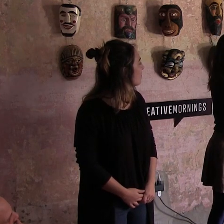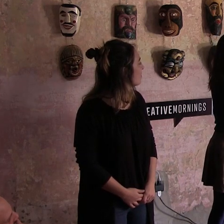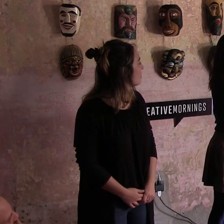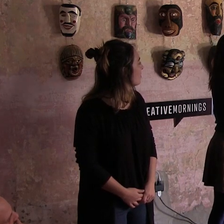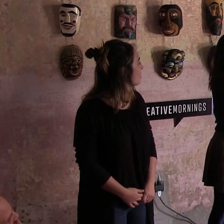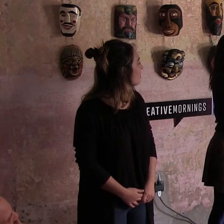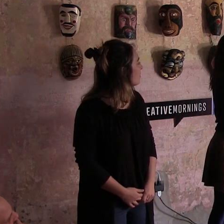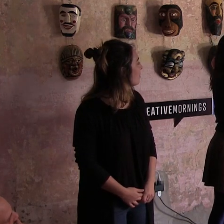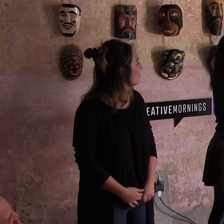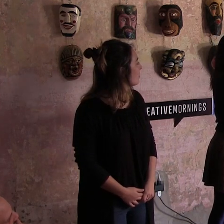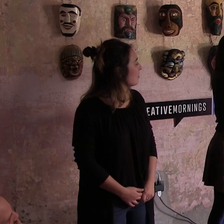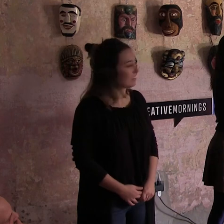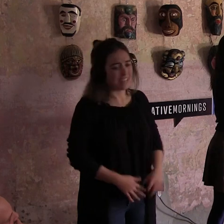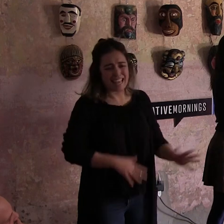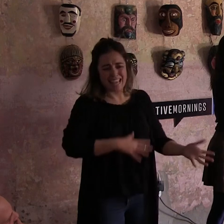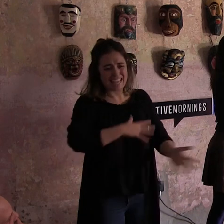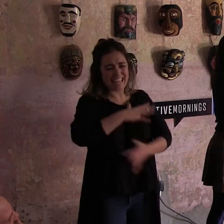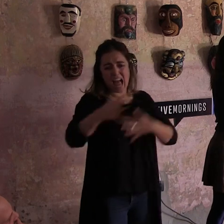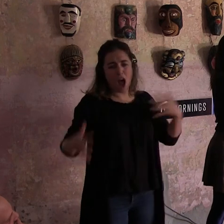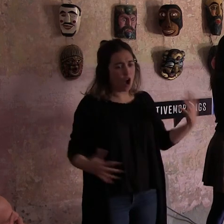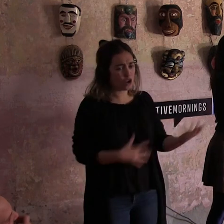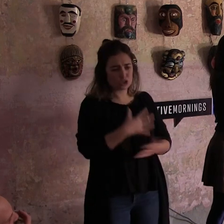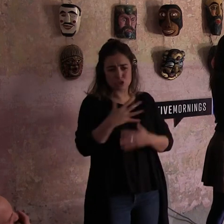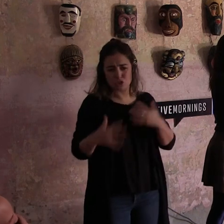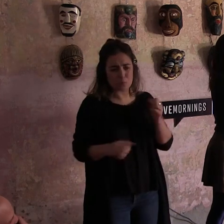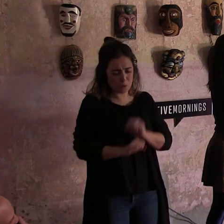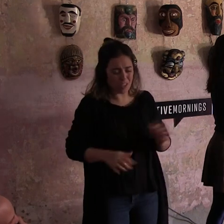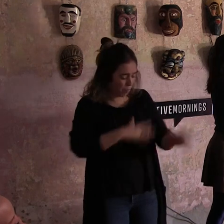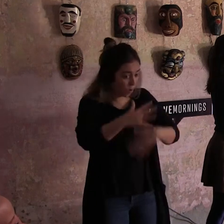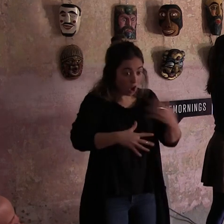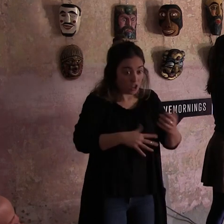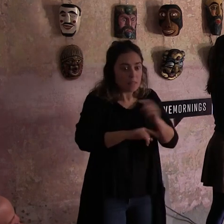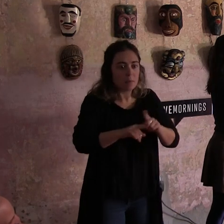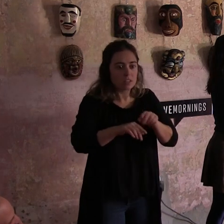Una locura, este caos que se armaba y que se ordenaba increíblemente.